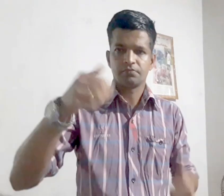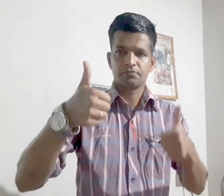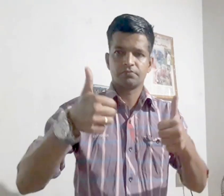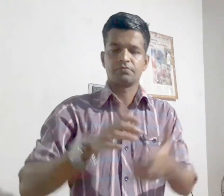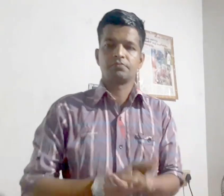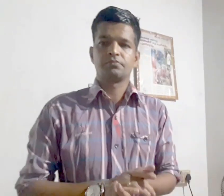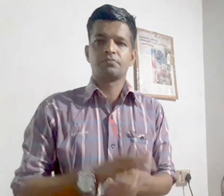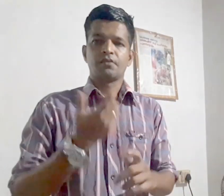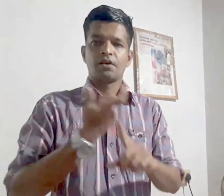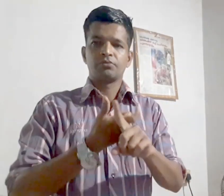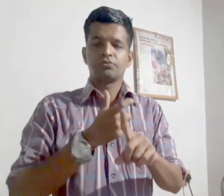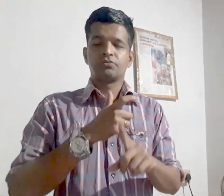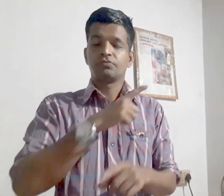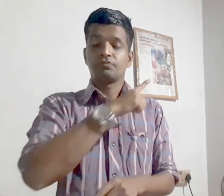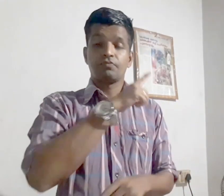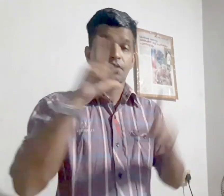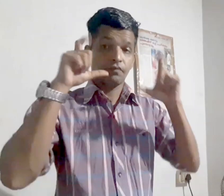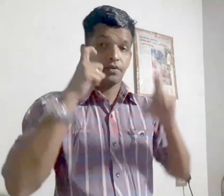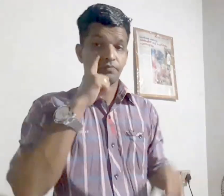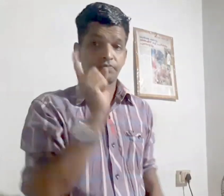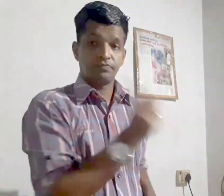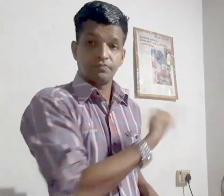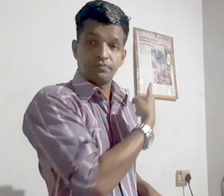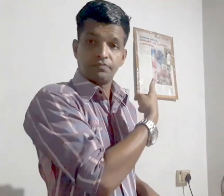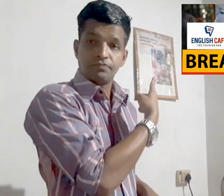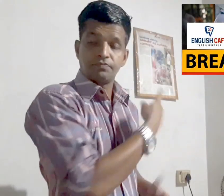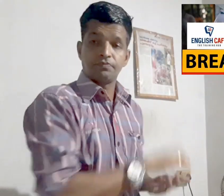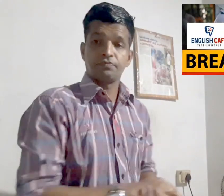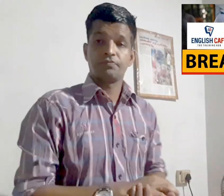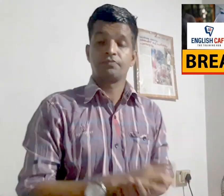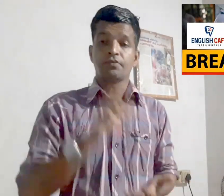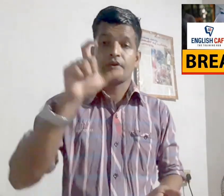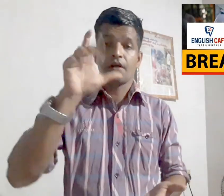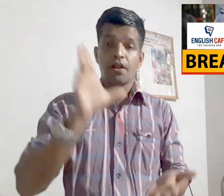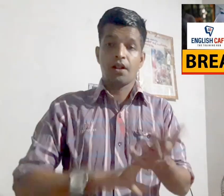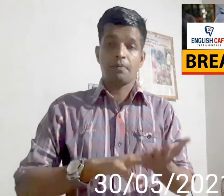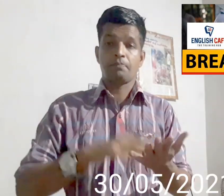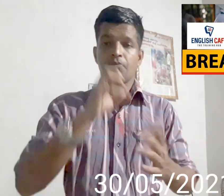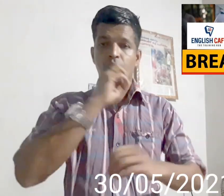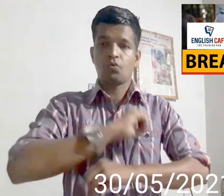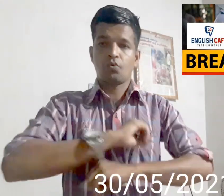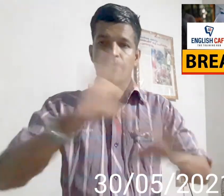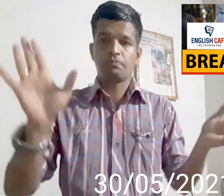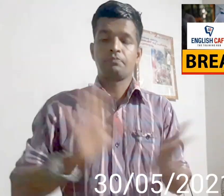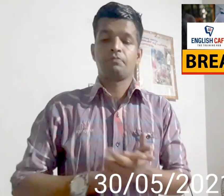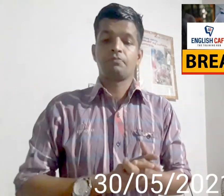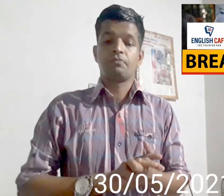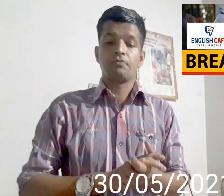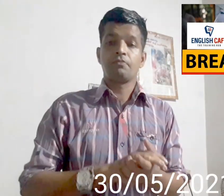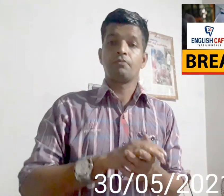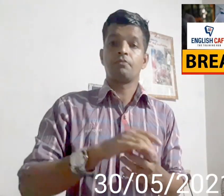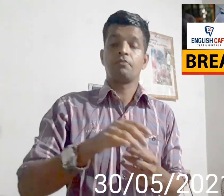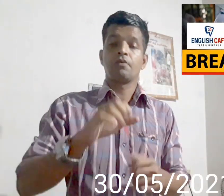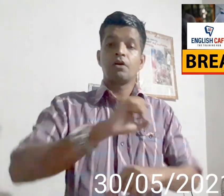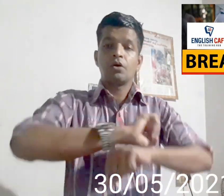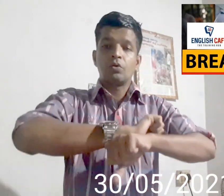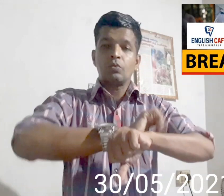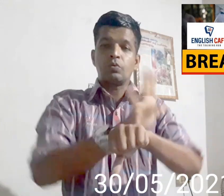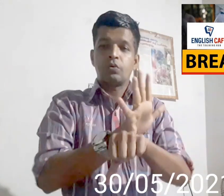കയ്യൂഷ് രേഖയില്ല റവന്യൂ പട്ടയം തന്നെ നൽകും ലൈഫ് മിഷനിൽ വീട് അനുവദിക്കുന്നതിൽ ആദിവാസി പട്ടികജാതി വിഭാഗങ്ങൾക്ക് പരിഗണനയുണ്ടാകും റവന്യൂ